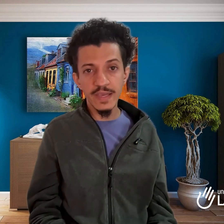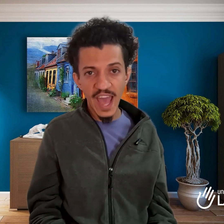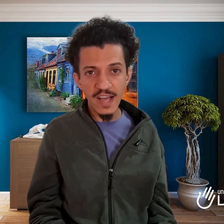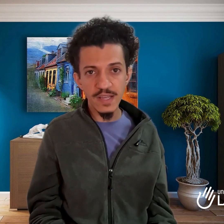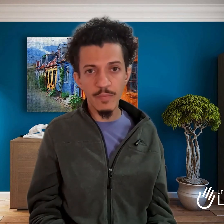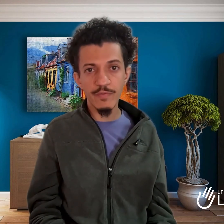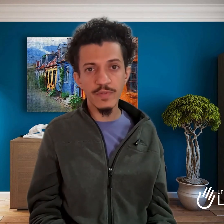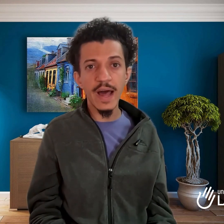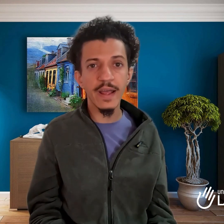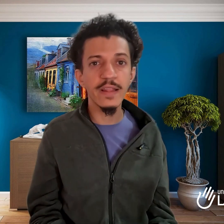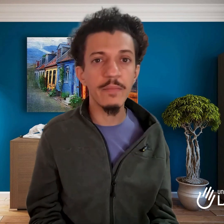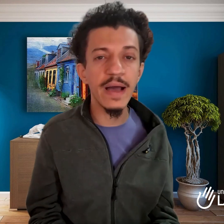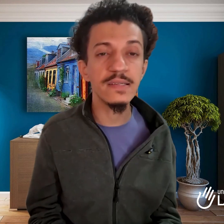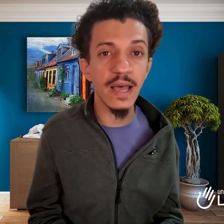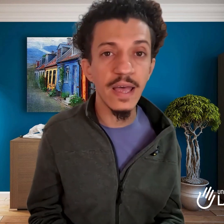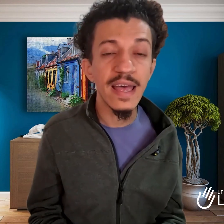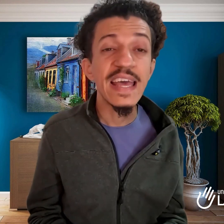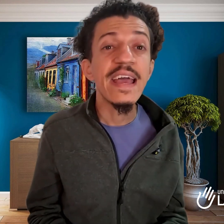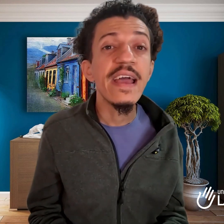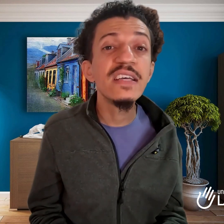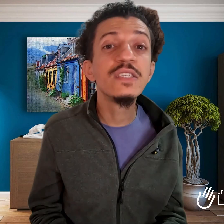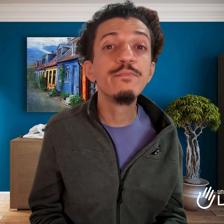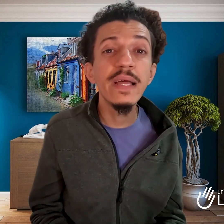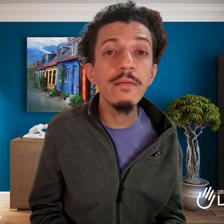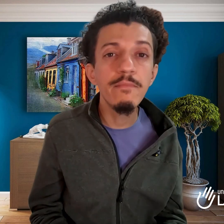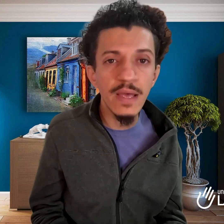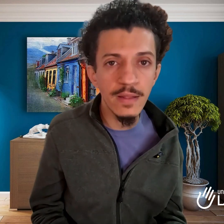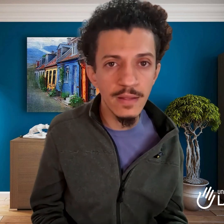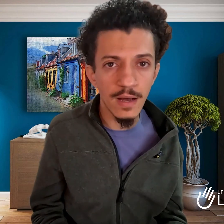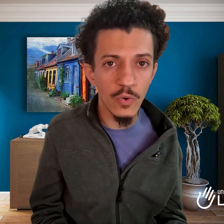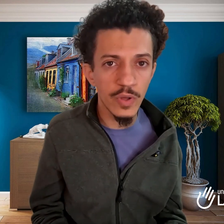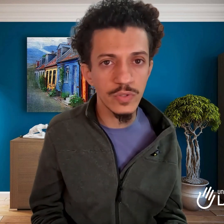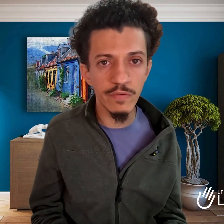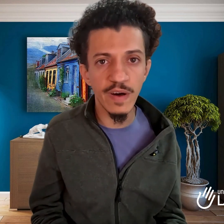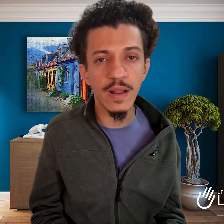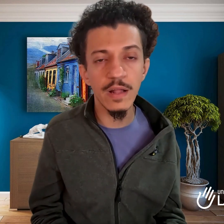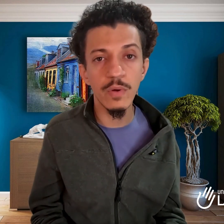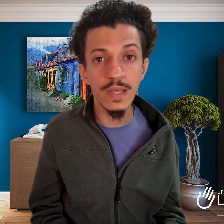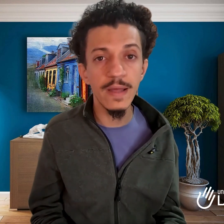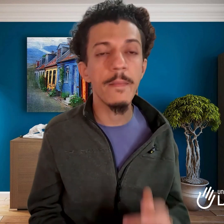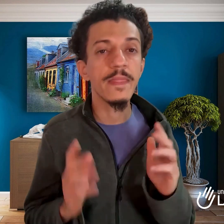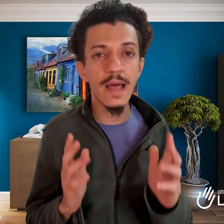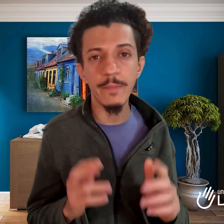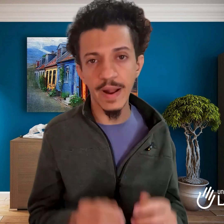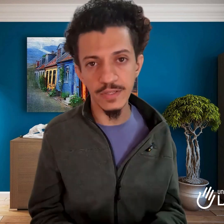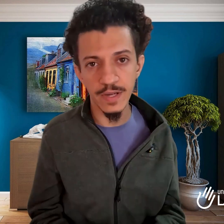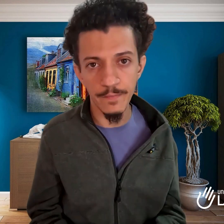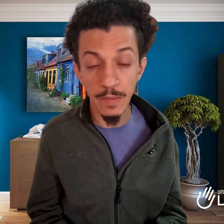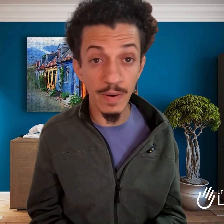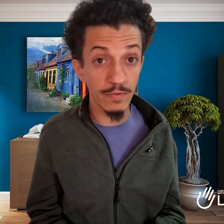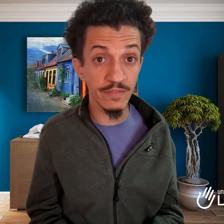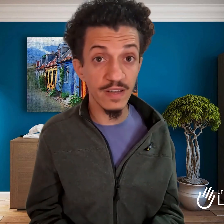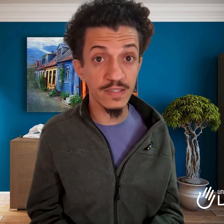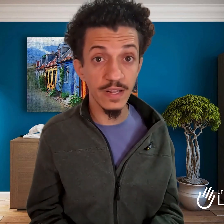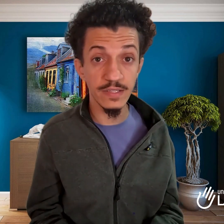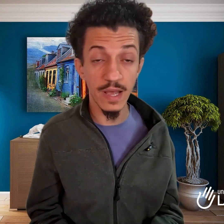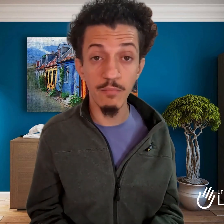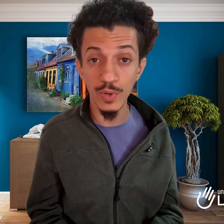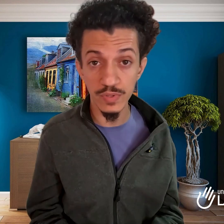se aprofundar ainda mais é experimenta o que eu estou falando aqui na prática. E para você fazer isso é muito